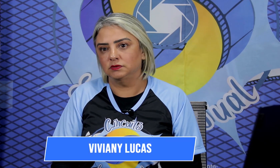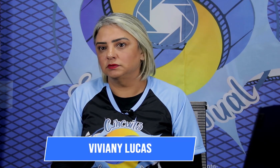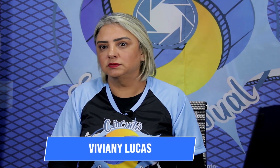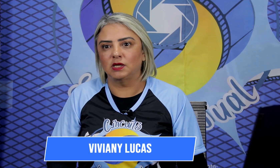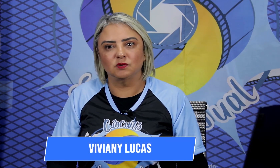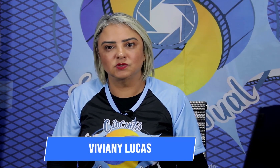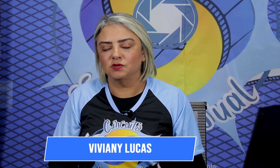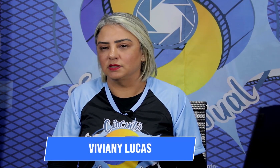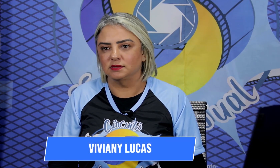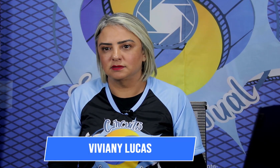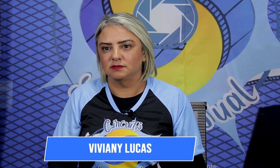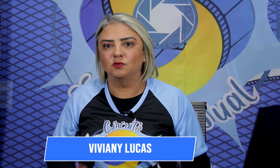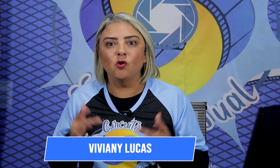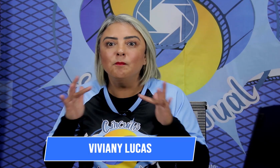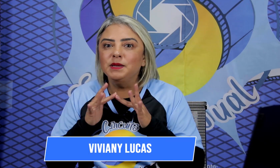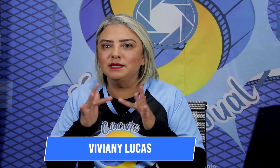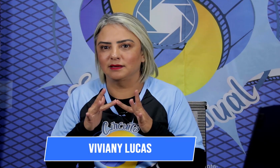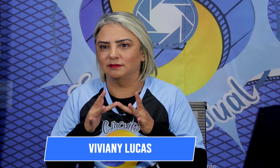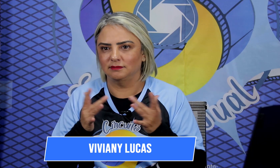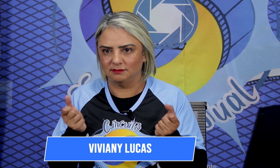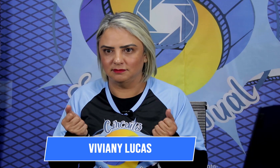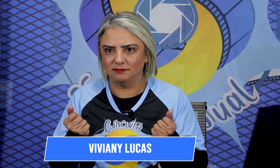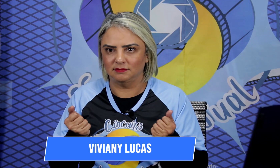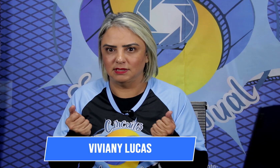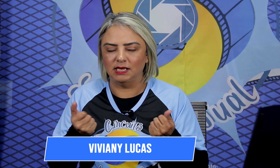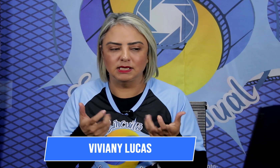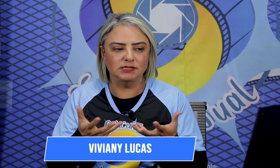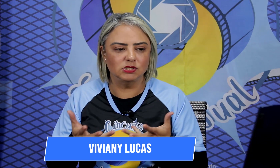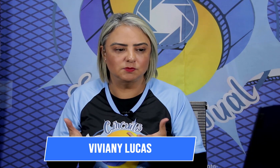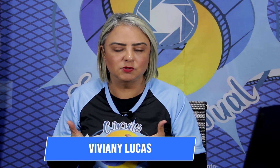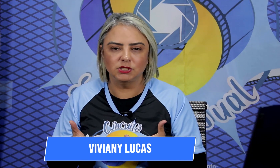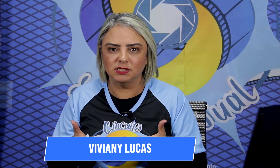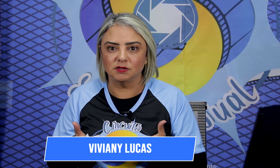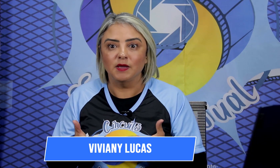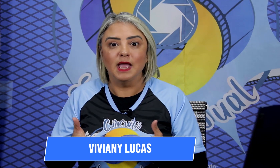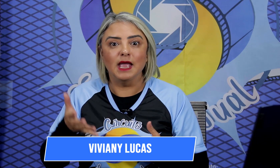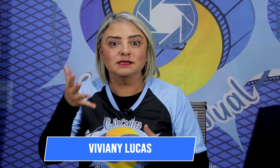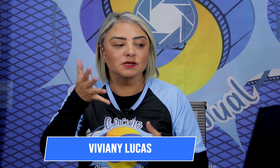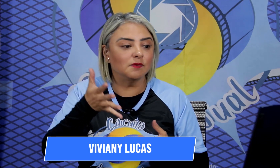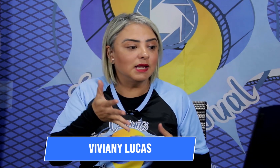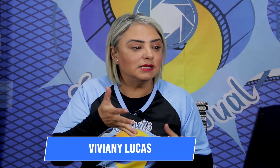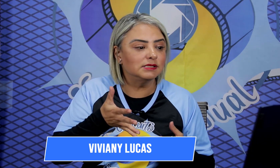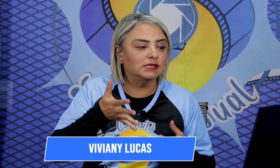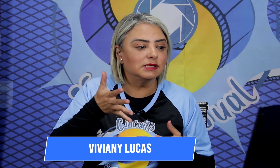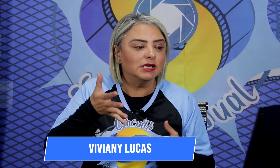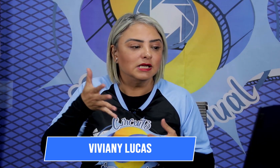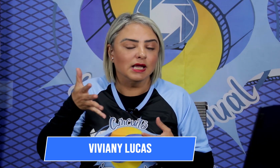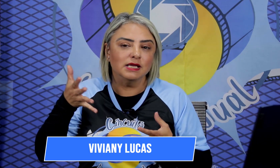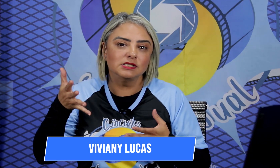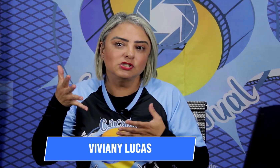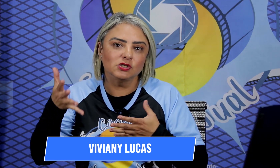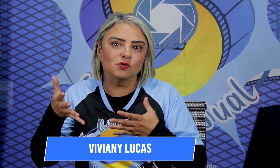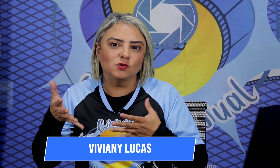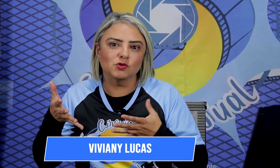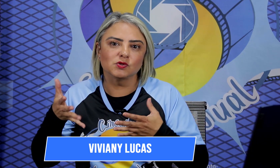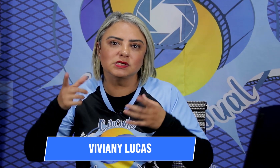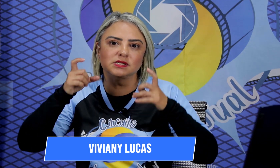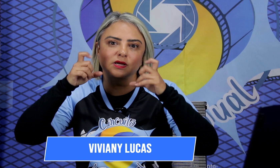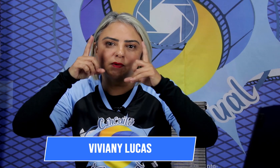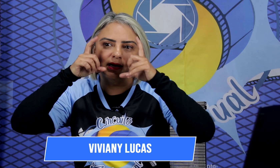tem condições. Não combina. É nesse tipo de questão. São esses discursos que estão aqui,